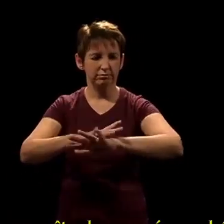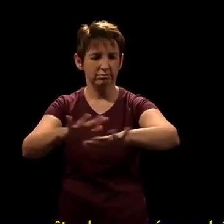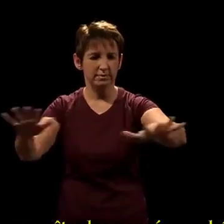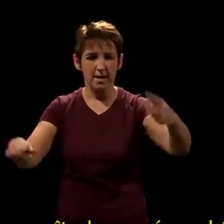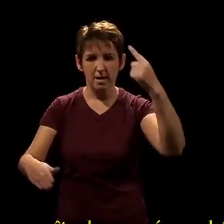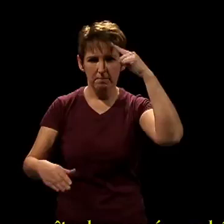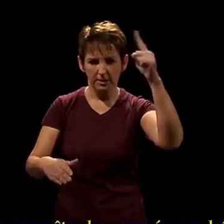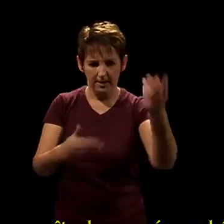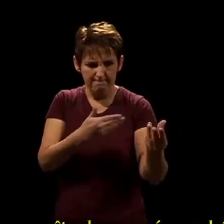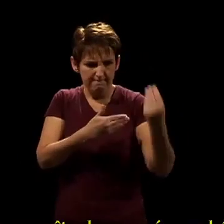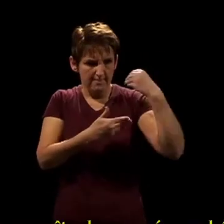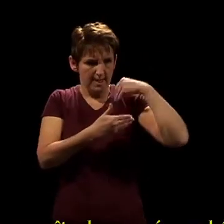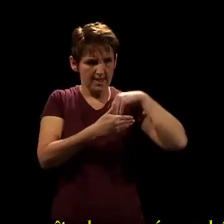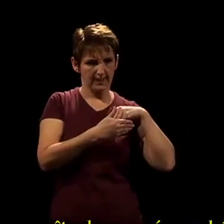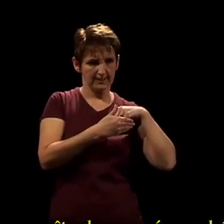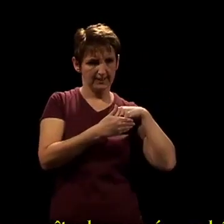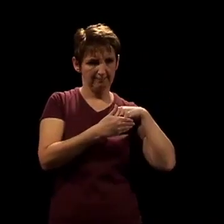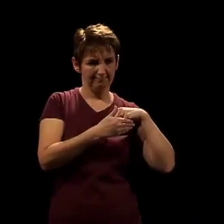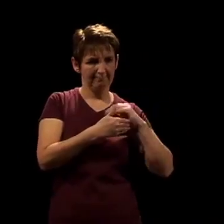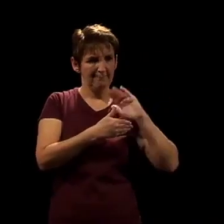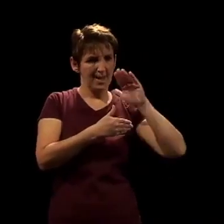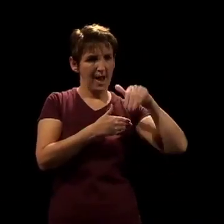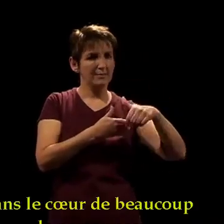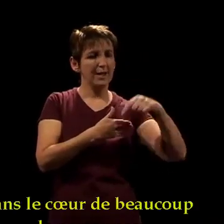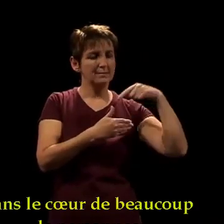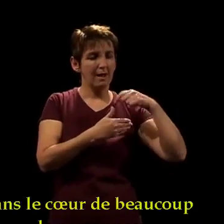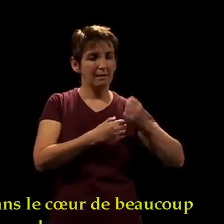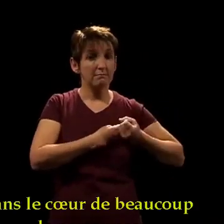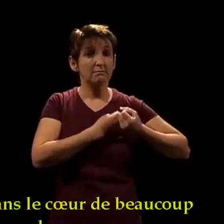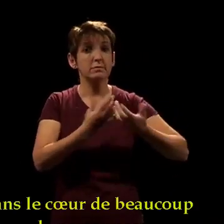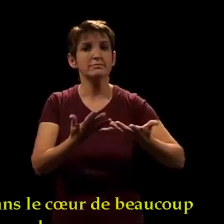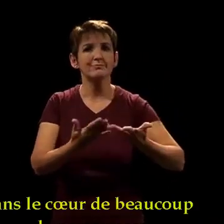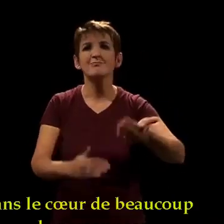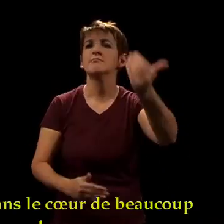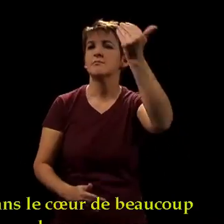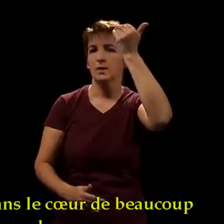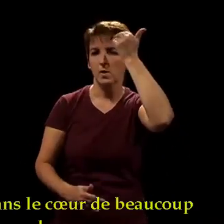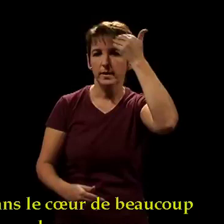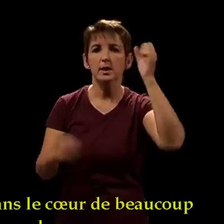Ainsi, on connaîtra les pensées cachées dans le cœur de beaucoup de personnes.